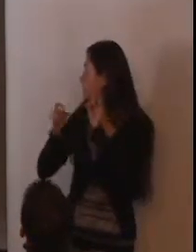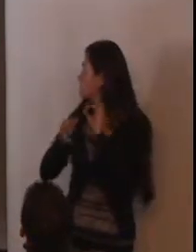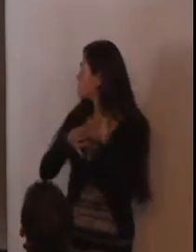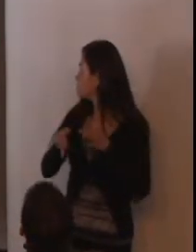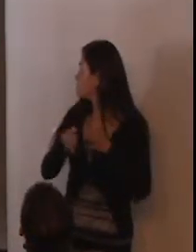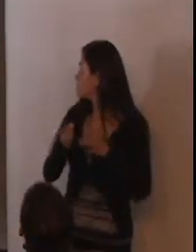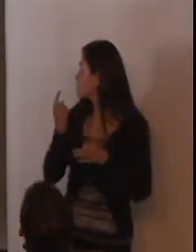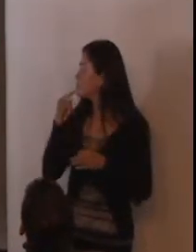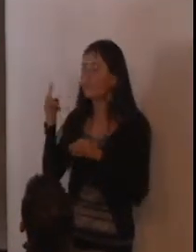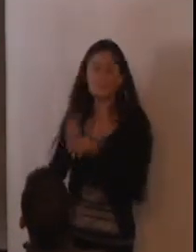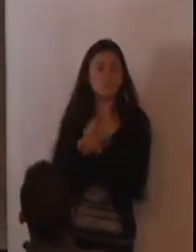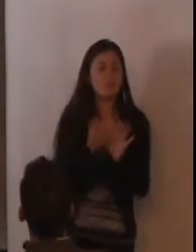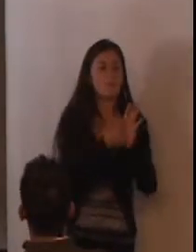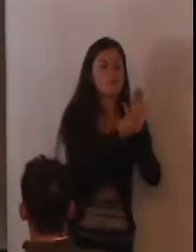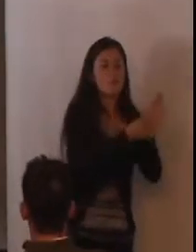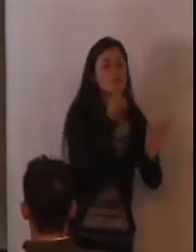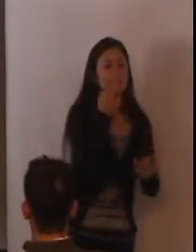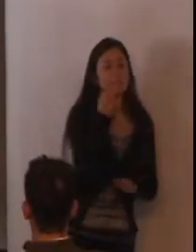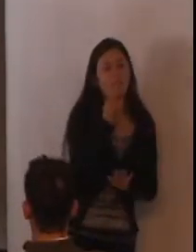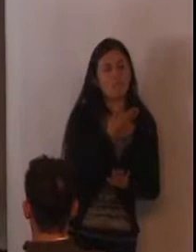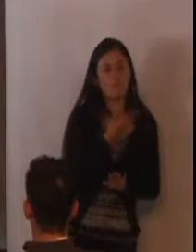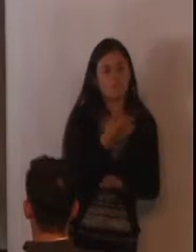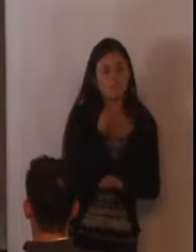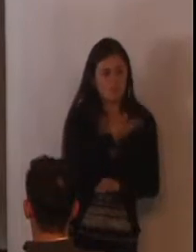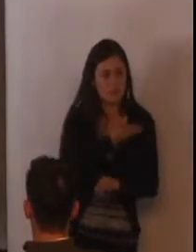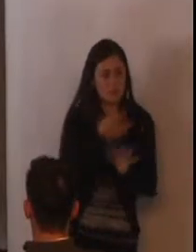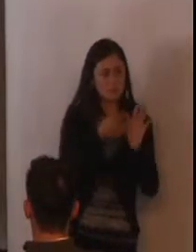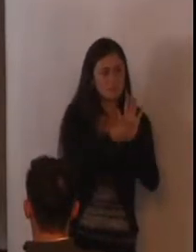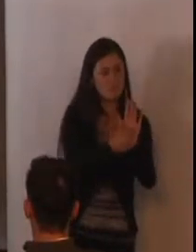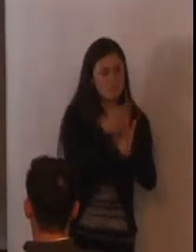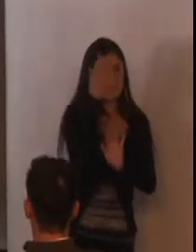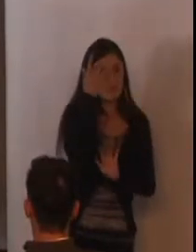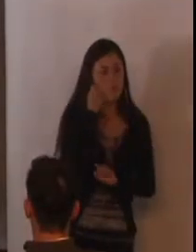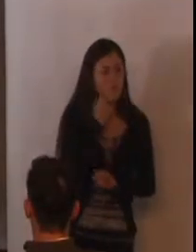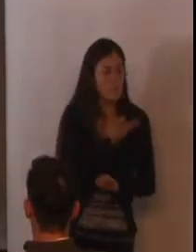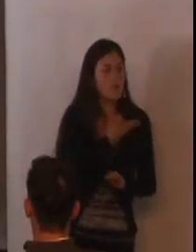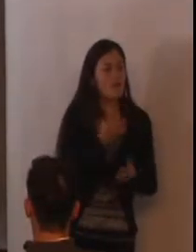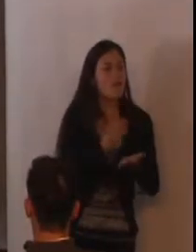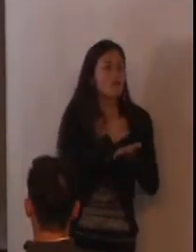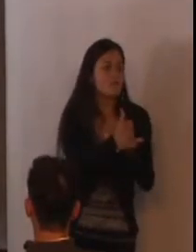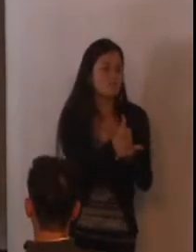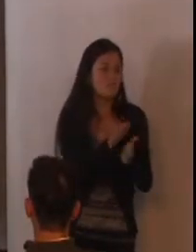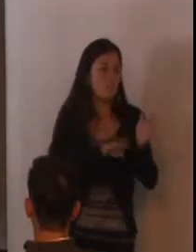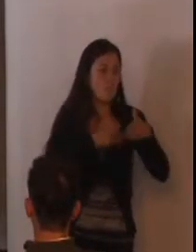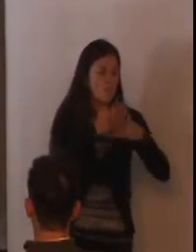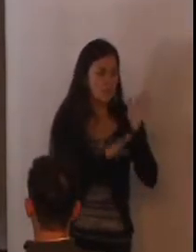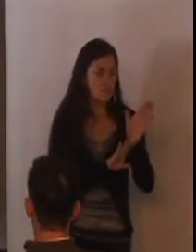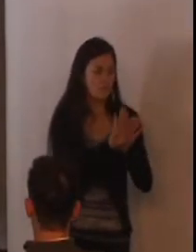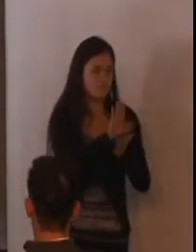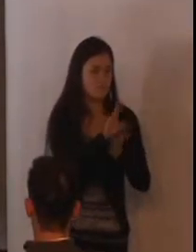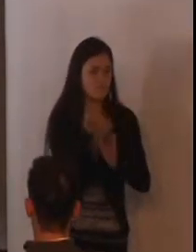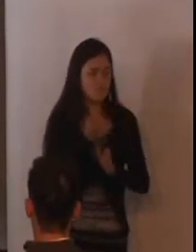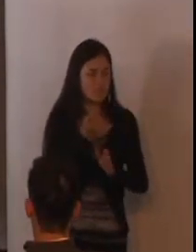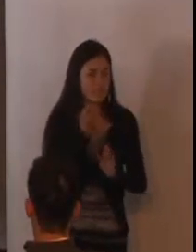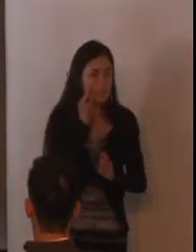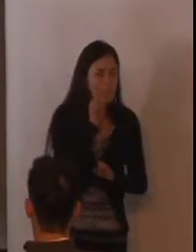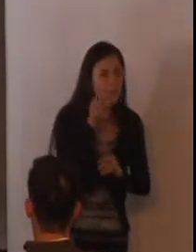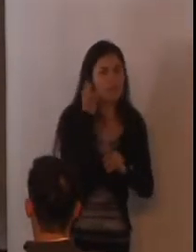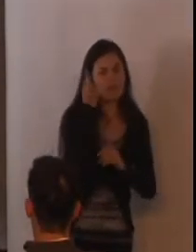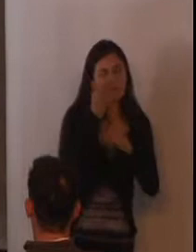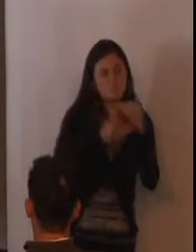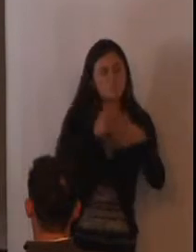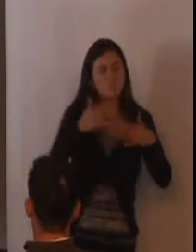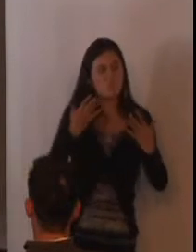para los papás, porque si a los papás queremos que ellos sean como unos elementos de aprendizaje para sus hijos, pues ellos también tienen